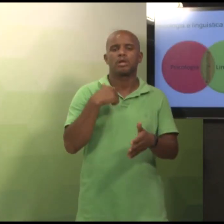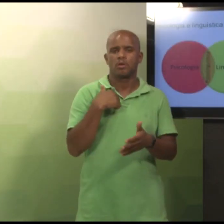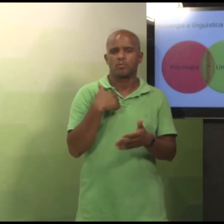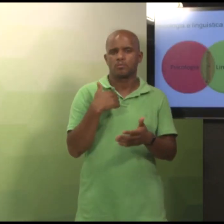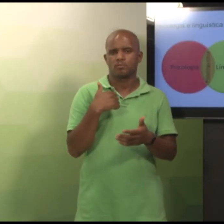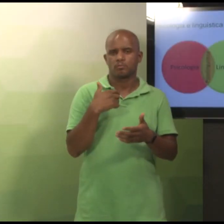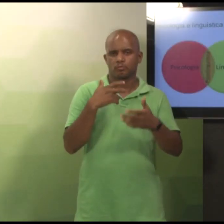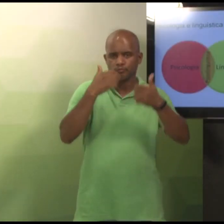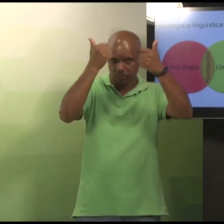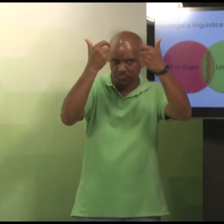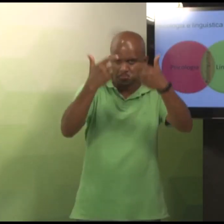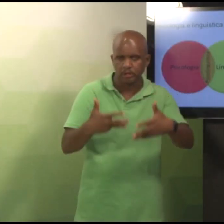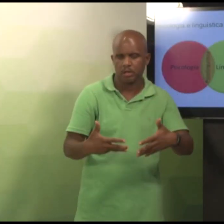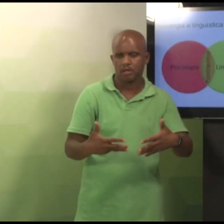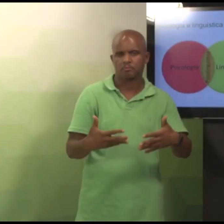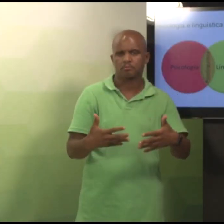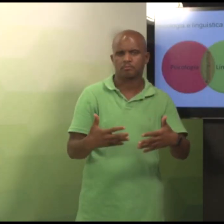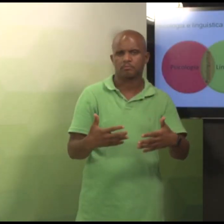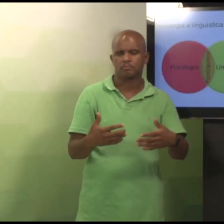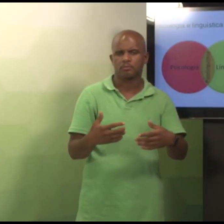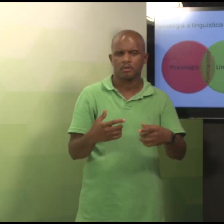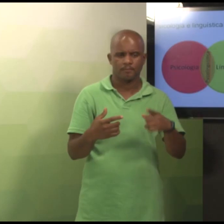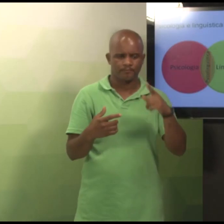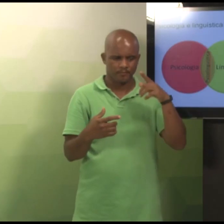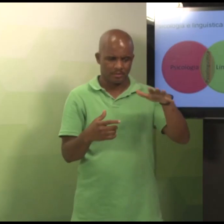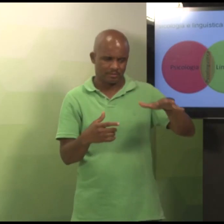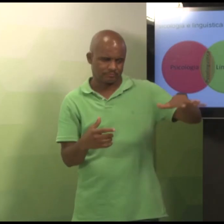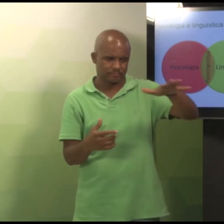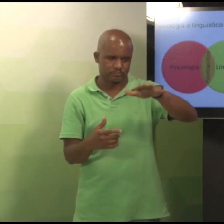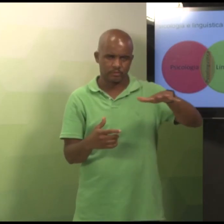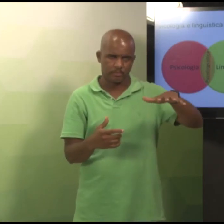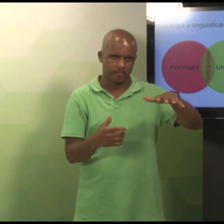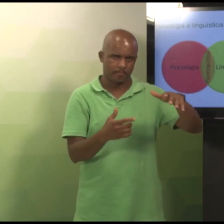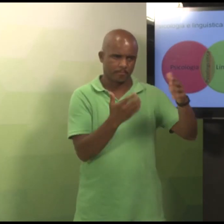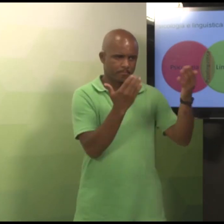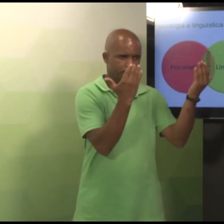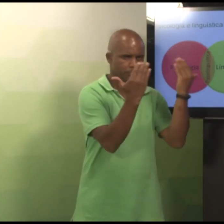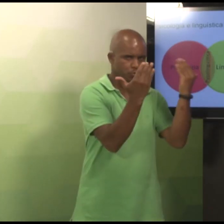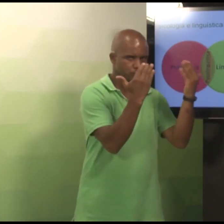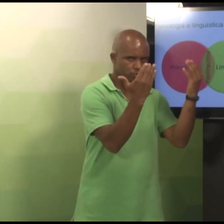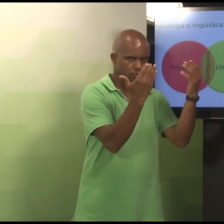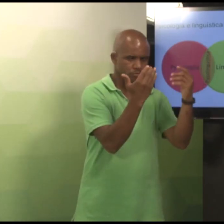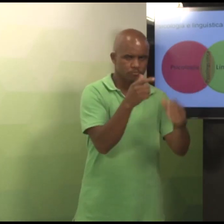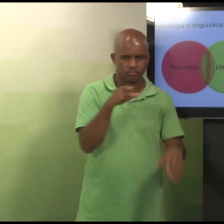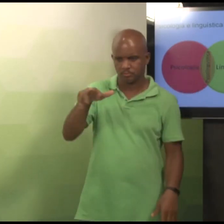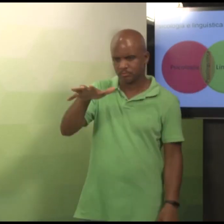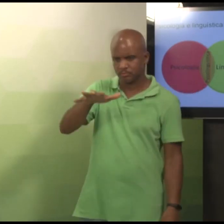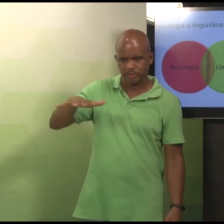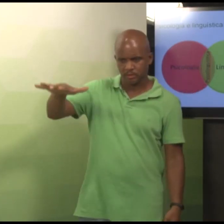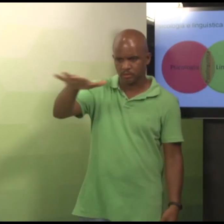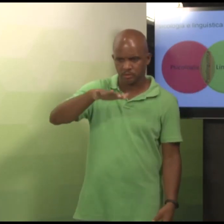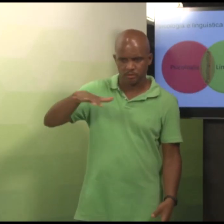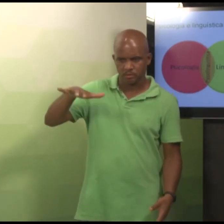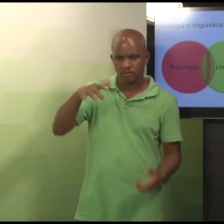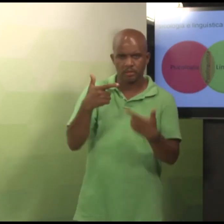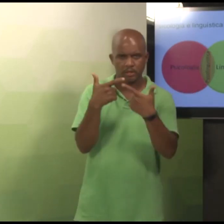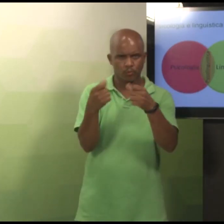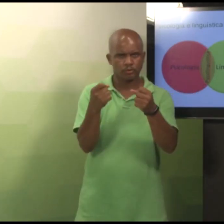Primeiramente, explicarei a vocês 2 campos, a psicologia e a linguística,